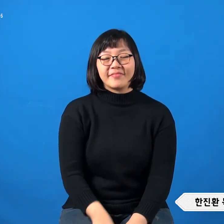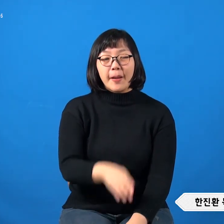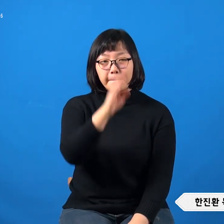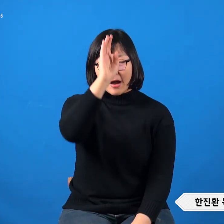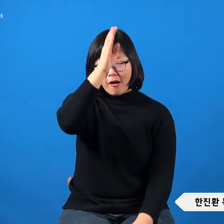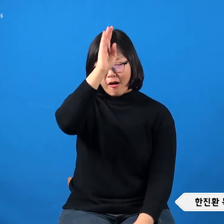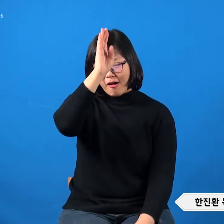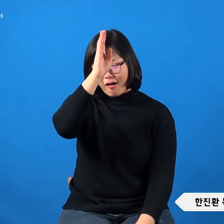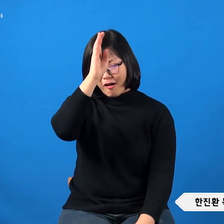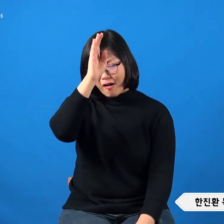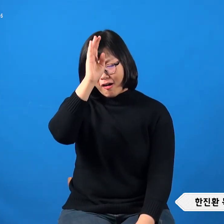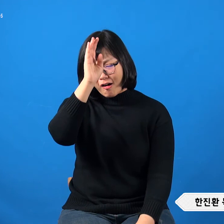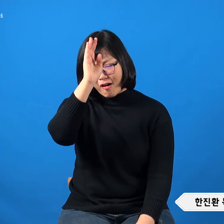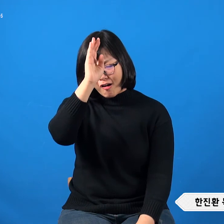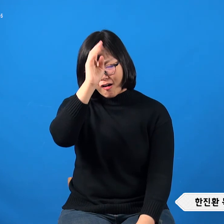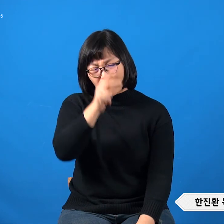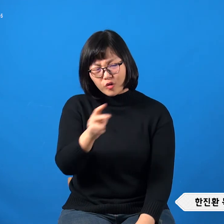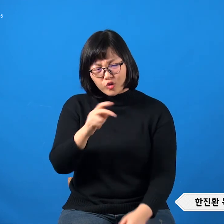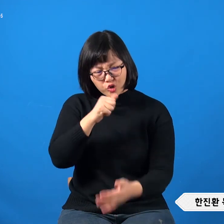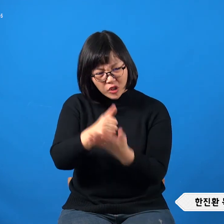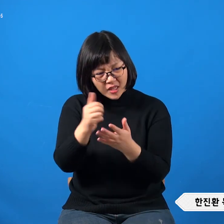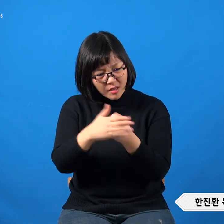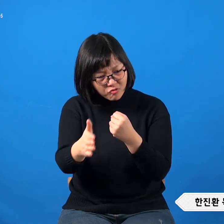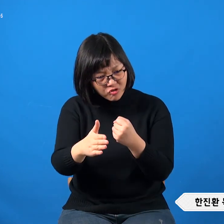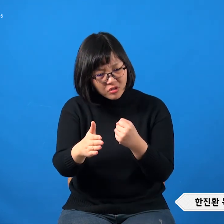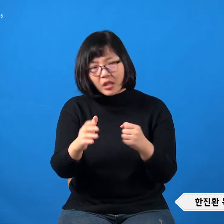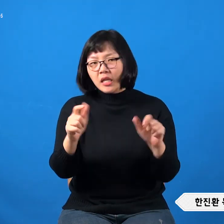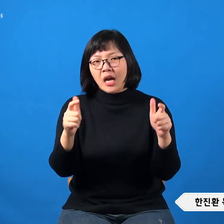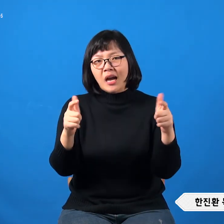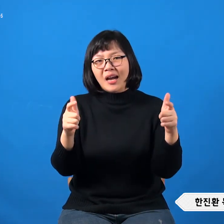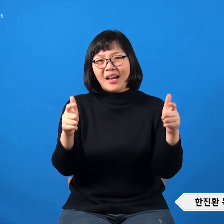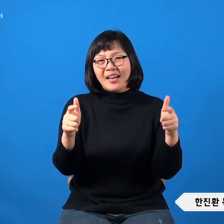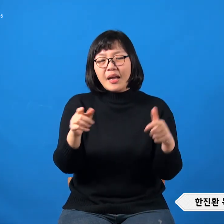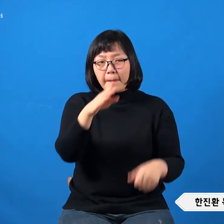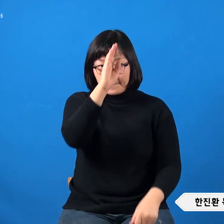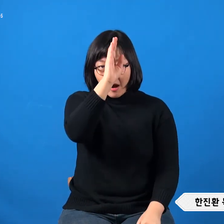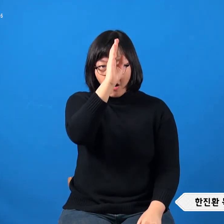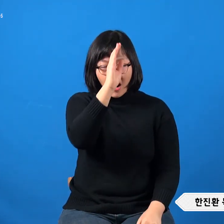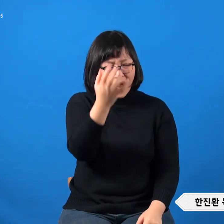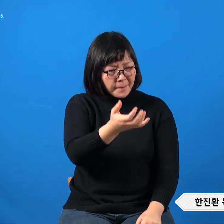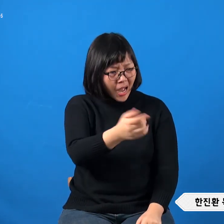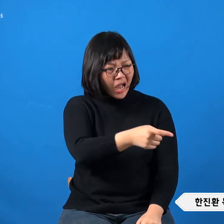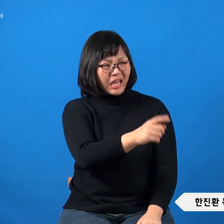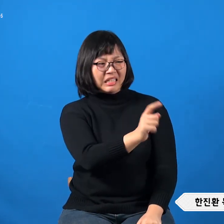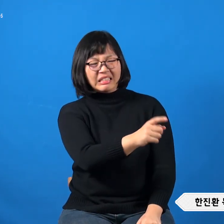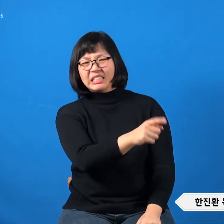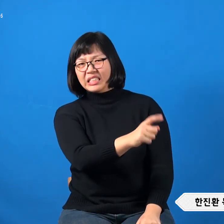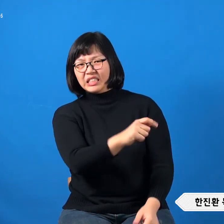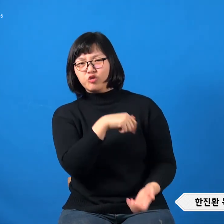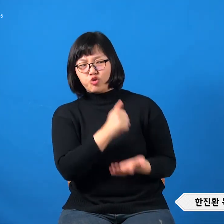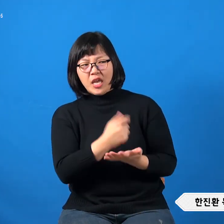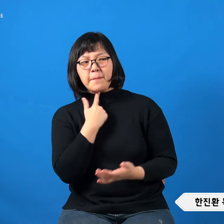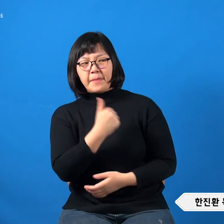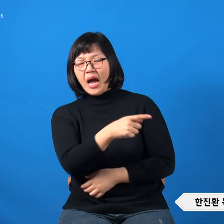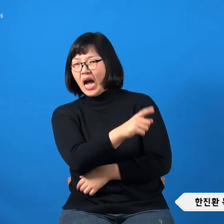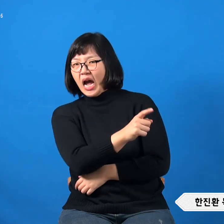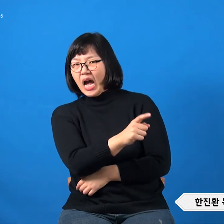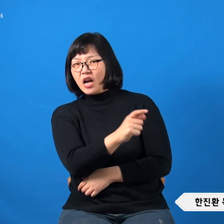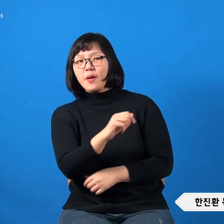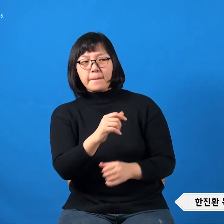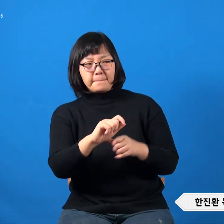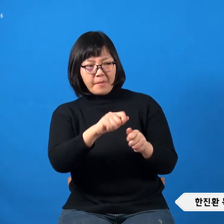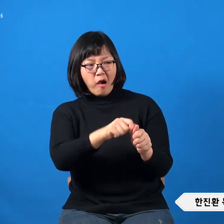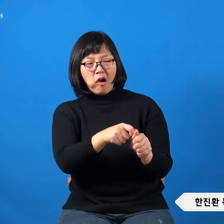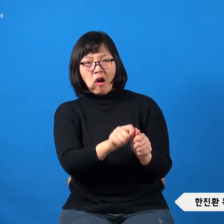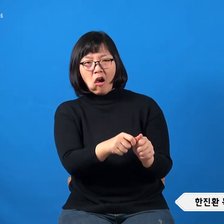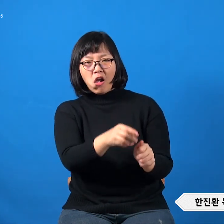모든 병이 다 죄 때문에 생기는 것은 아닙니다. 병 걸린 사람들을 바라보면서 저 사람 무슨 죄를 지어서 저렇게 됐을